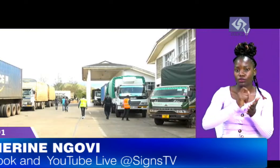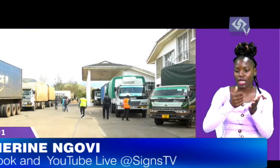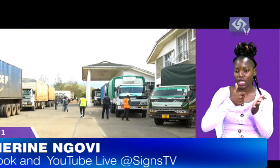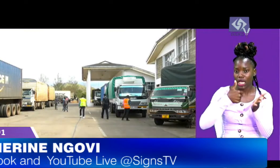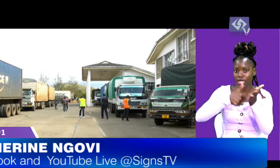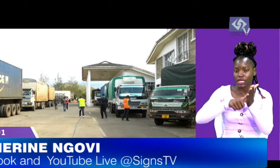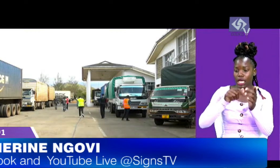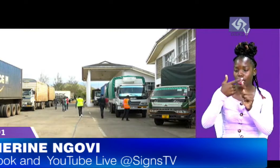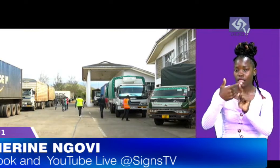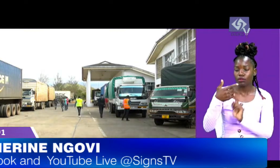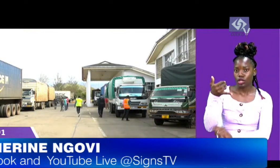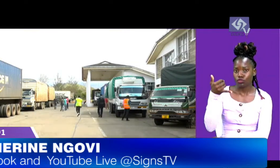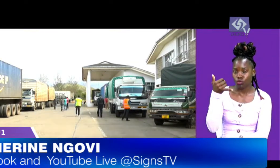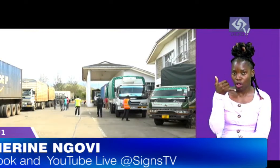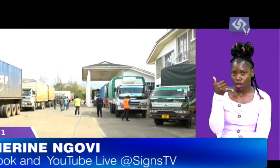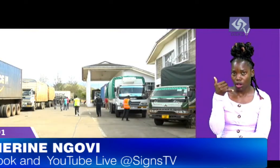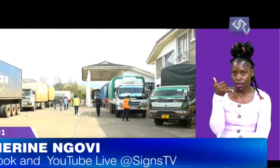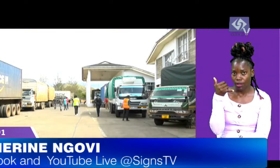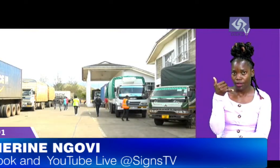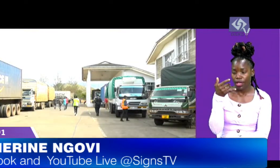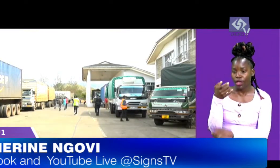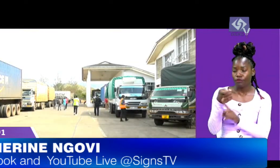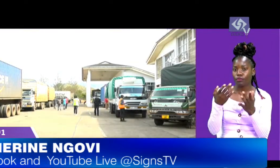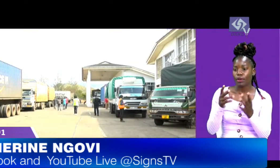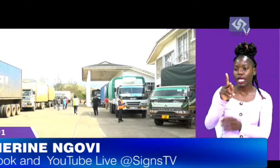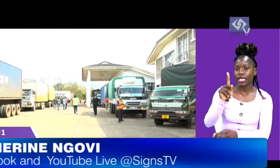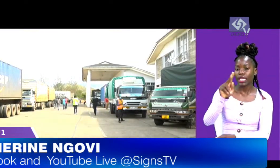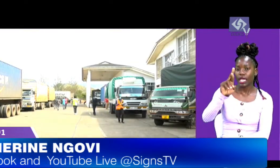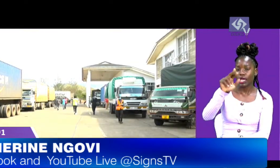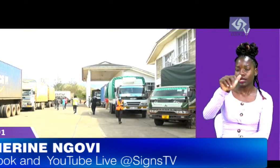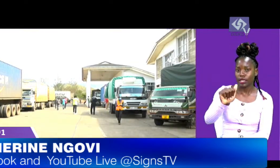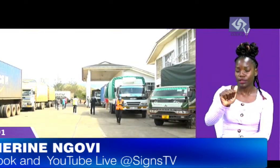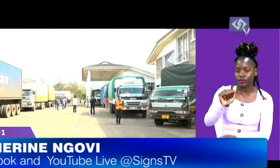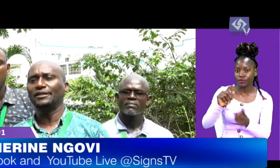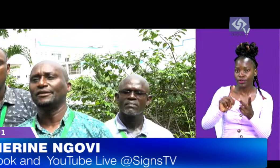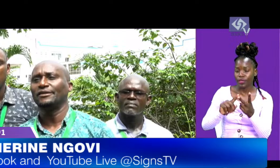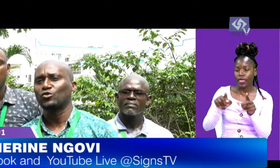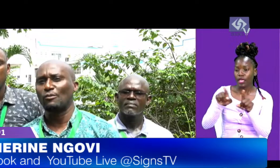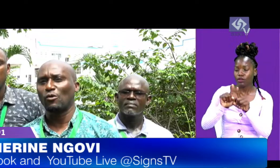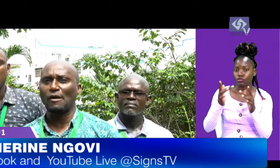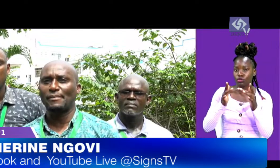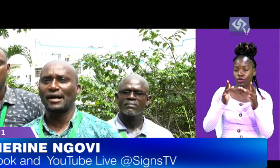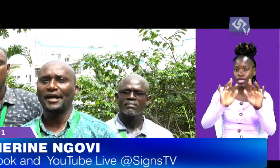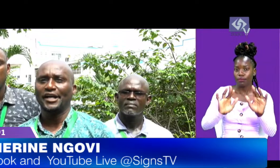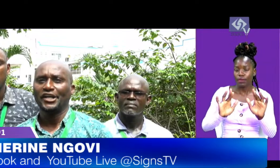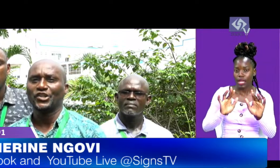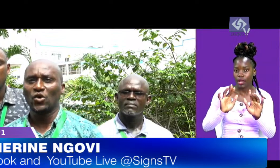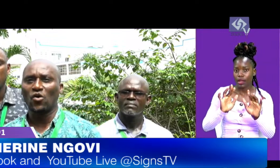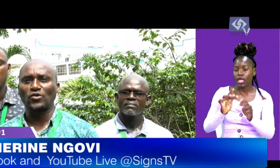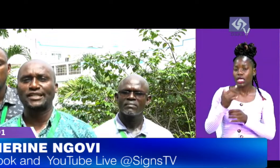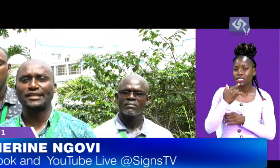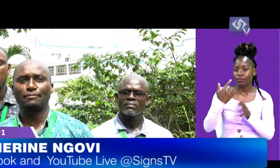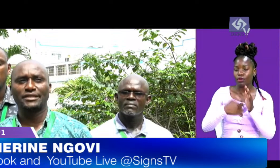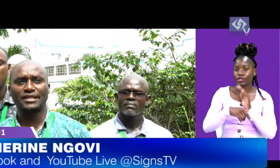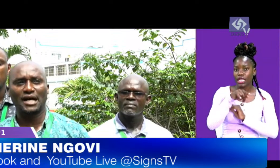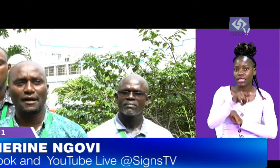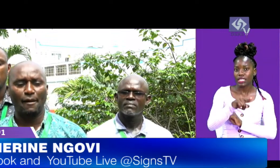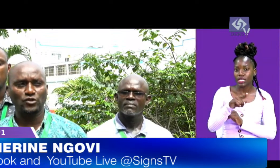simu kutoka KRA na pia tukatumiwa email, tukaambiwa kwamba hiyo container ya bidhaa ambazo